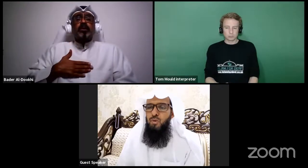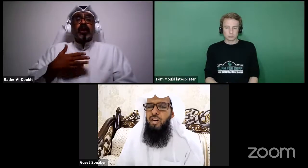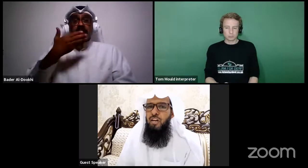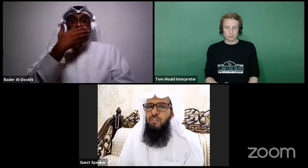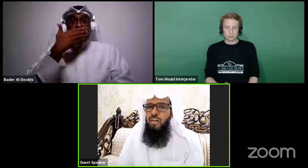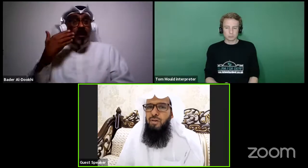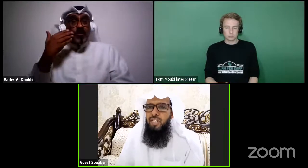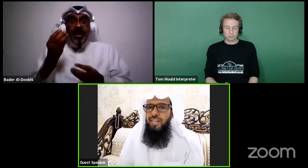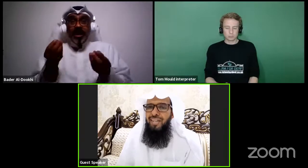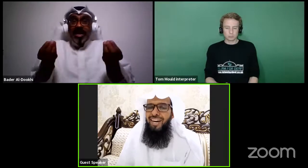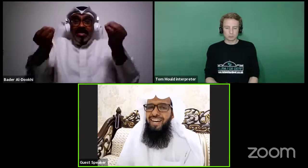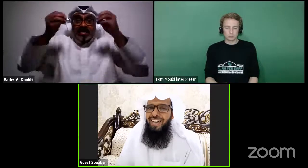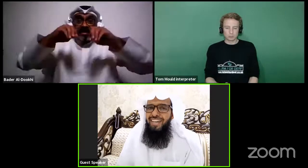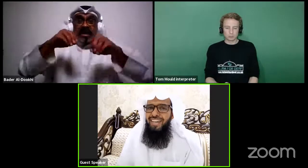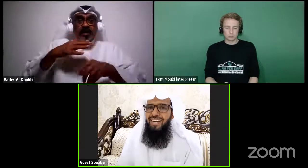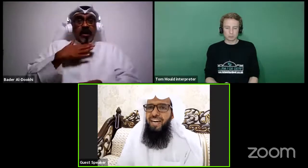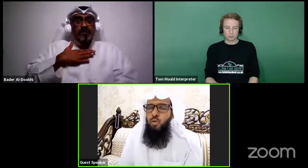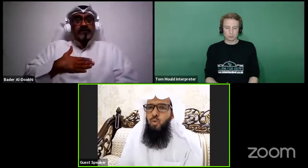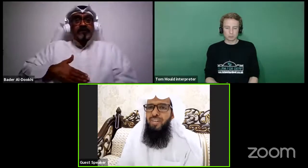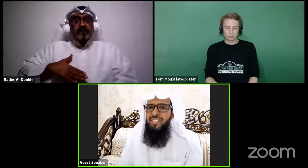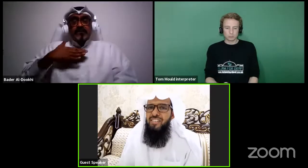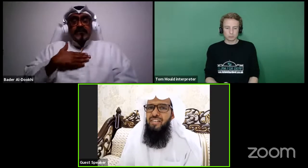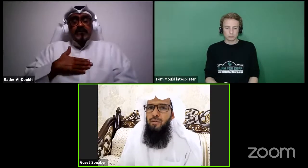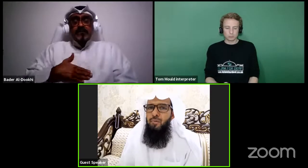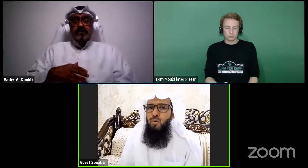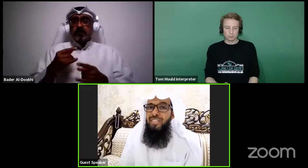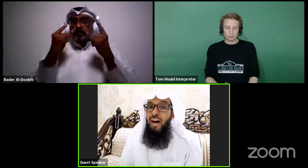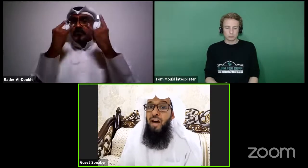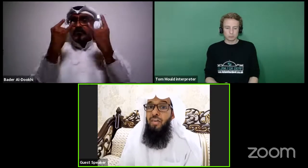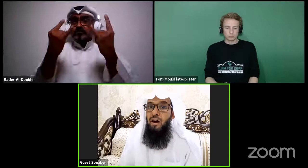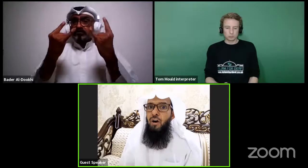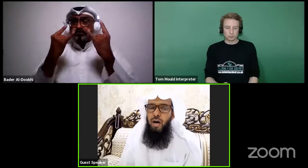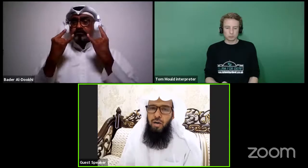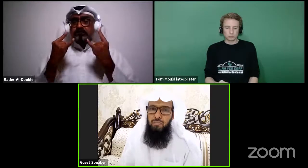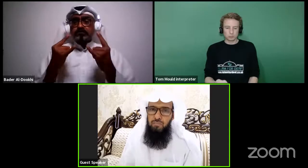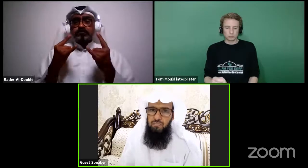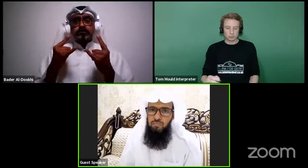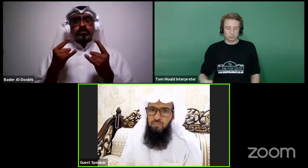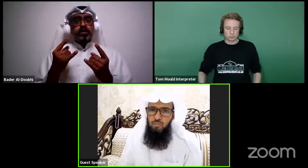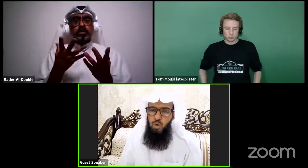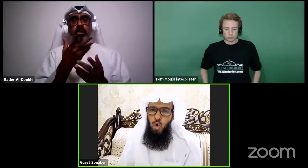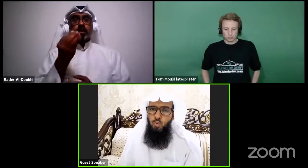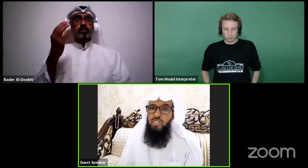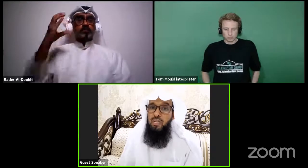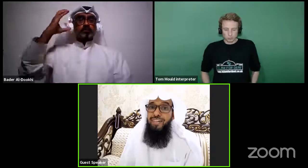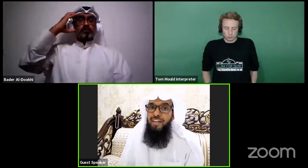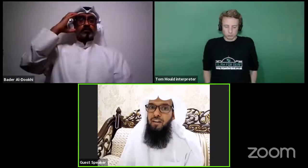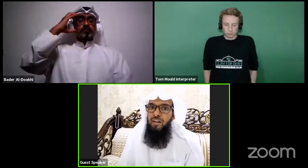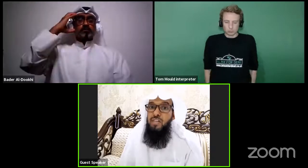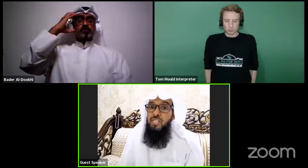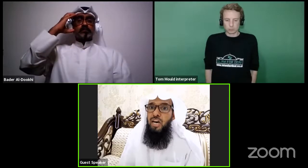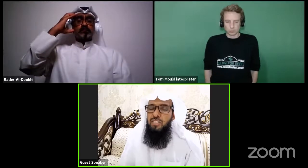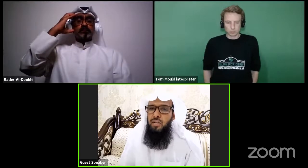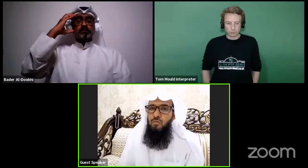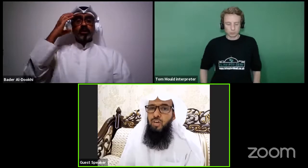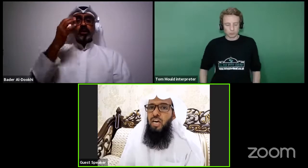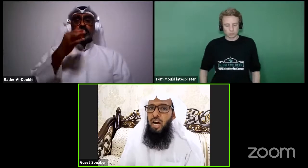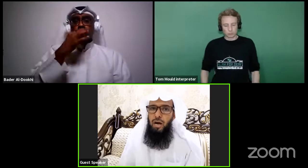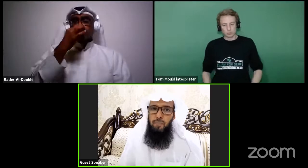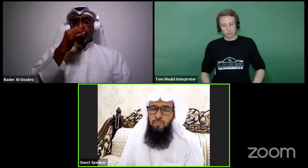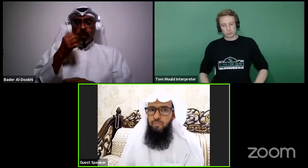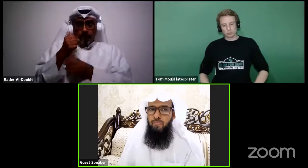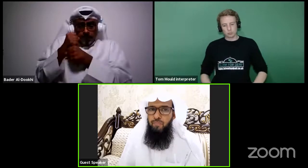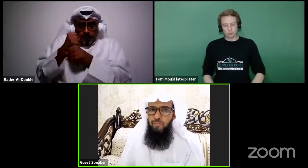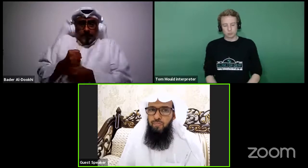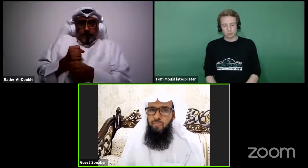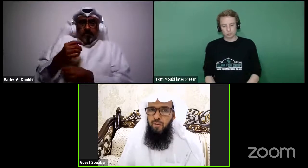يهذب سلوك النفس البشرية ليكون الصبر عندها ثقافة وصفة راسخة